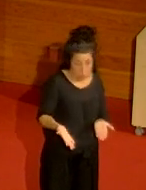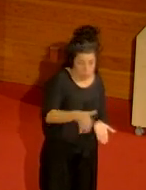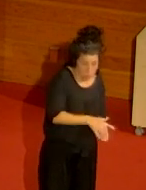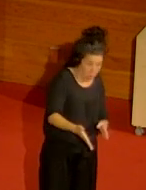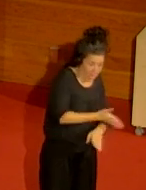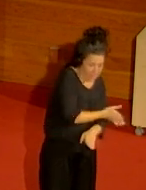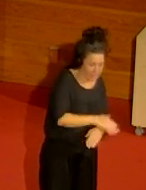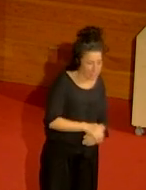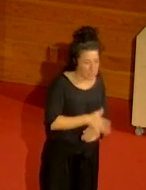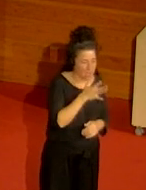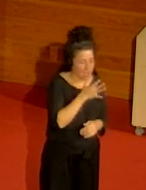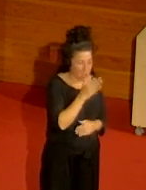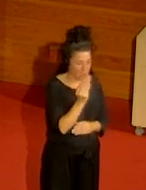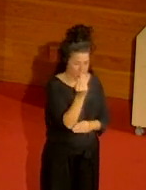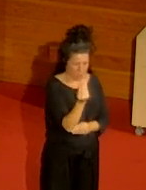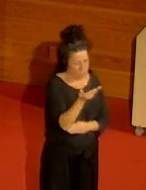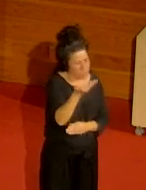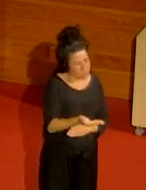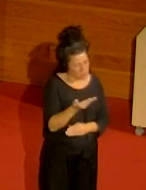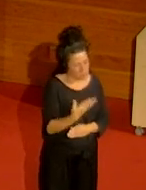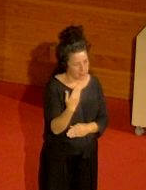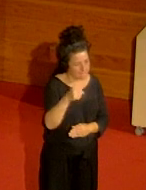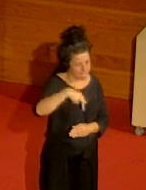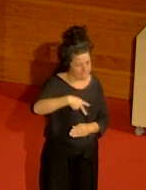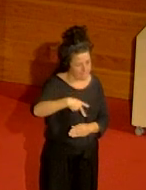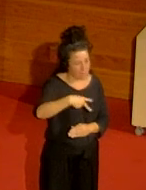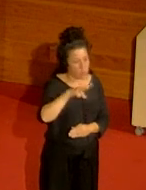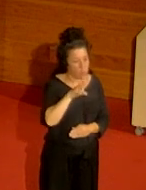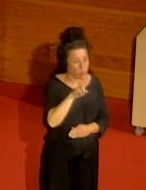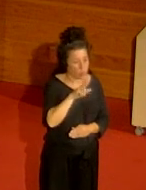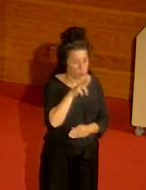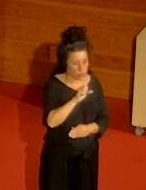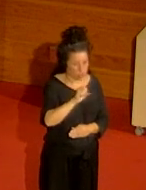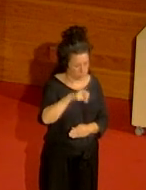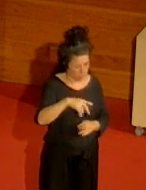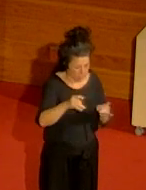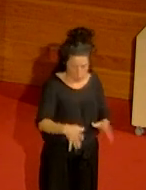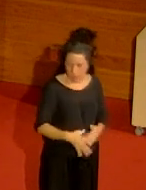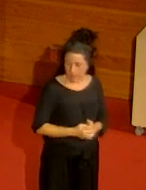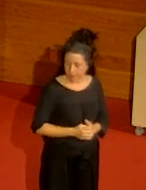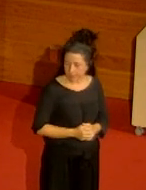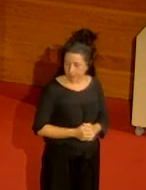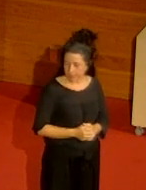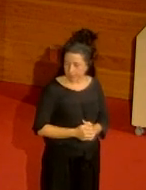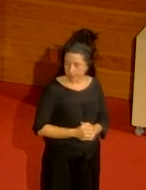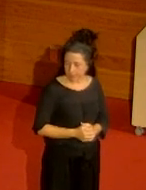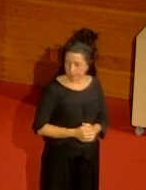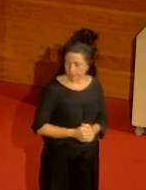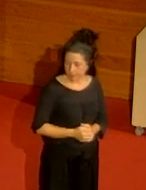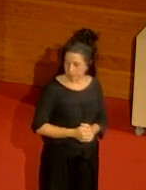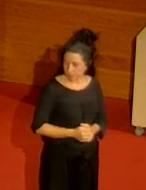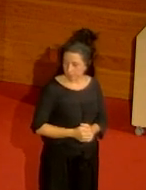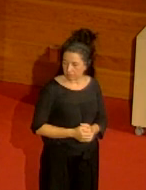importante ahora mismo en Israel como orión que dice eso todo el plan en esencias que nos den un pedazo de tierra